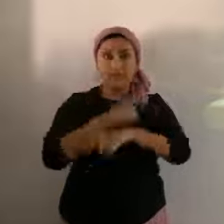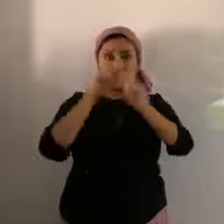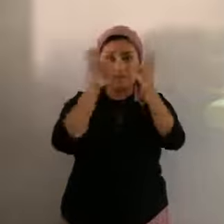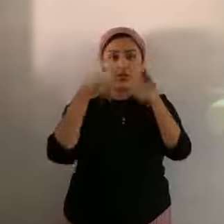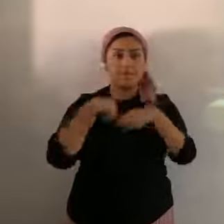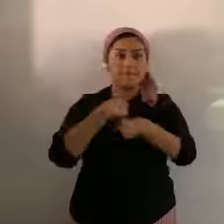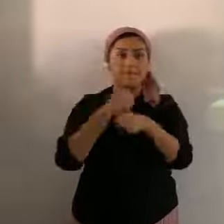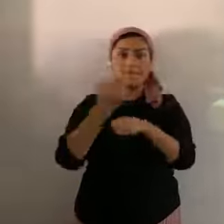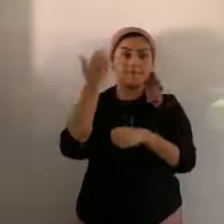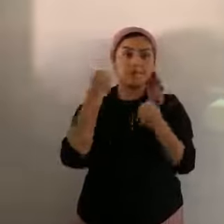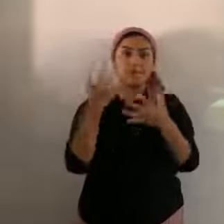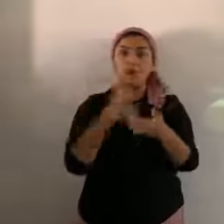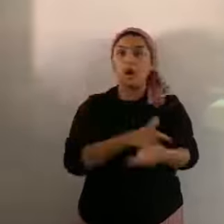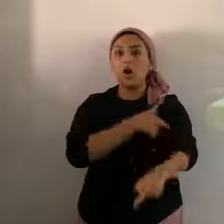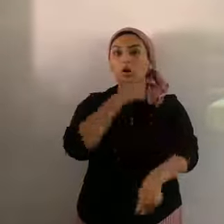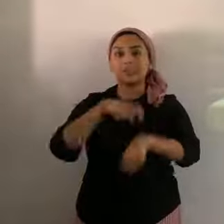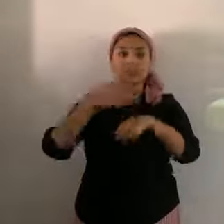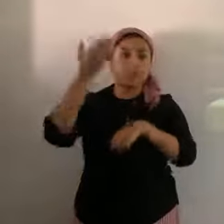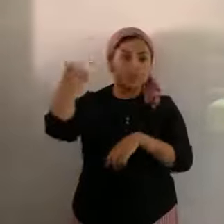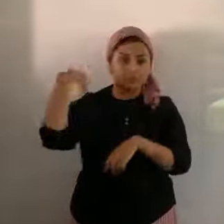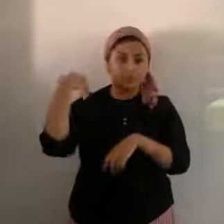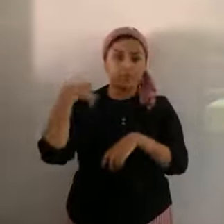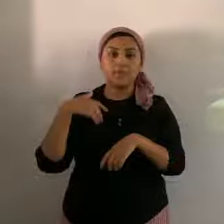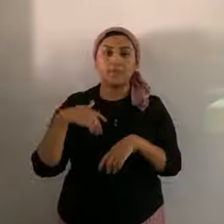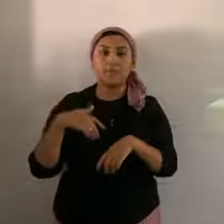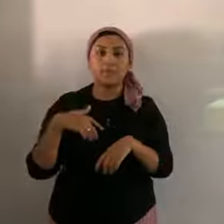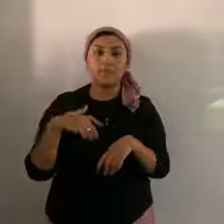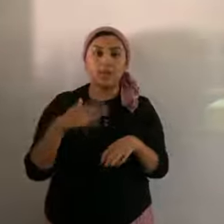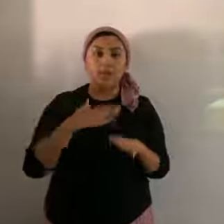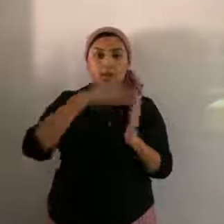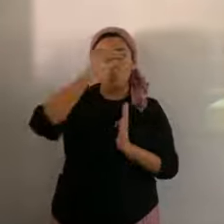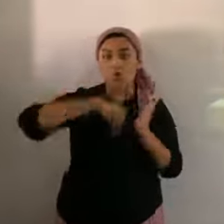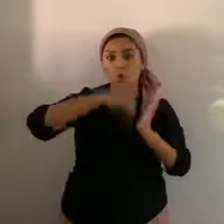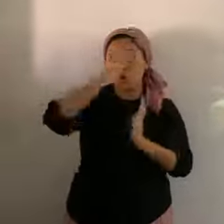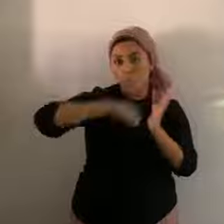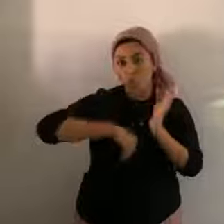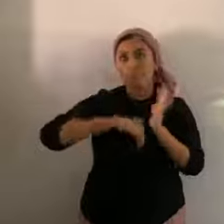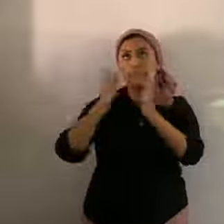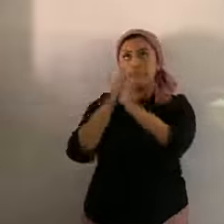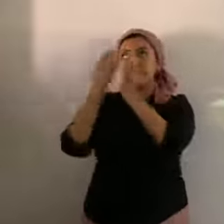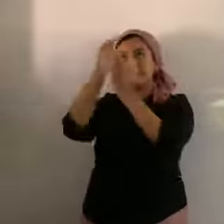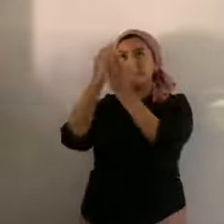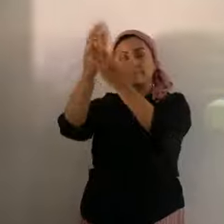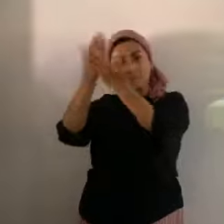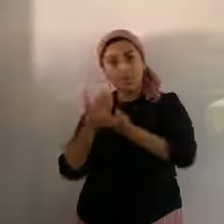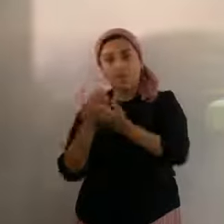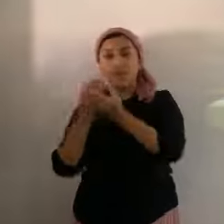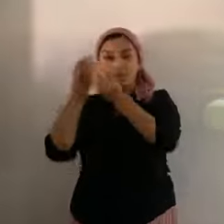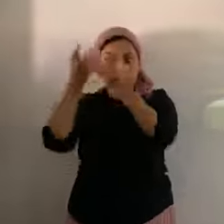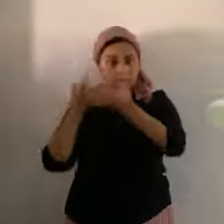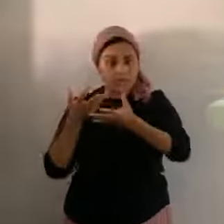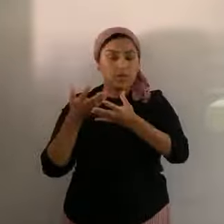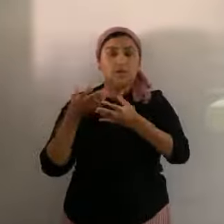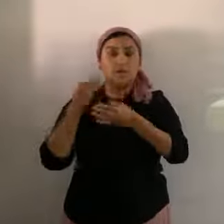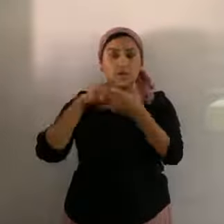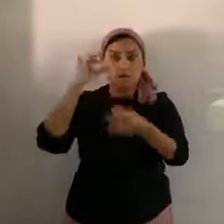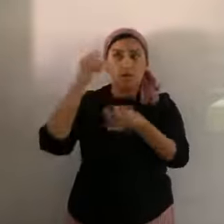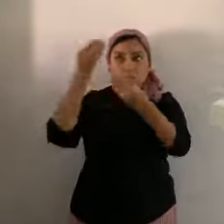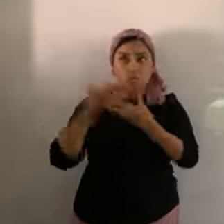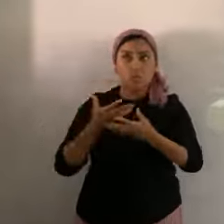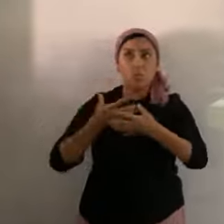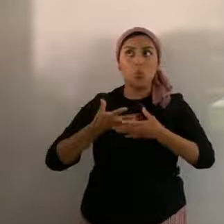desde hace mucho, mucho tiempo. O sea, escribirlos y pedirle al Eterno que diga el Ruach HaKodesh qué es